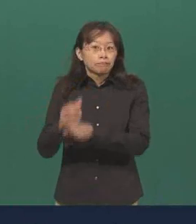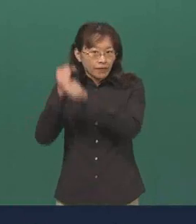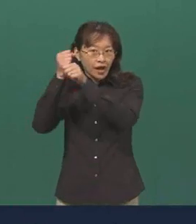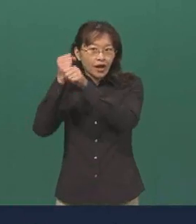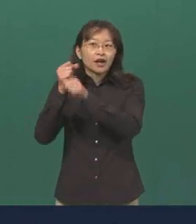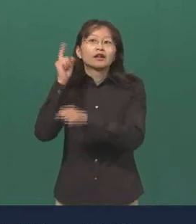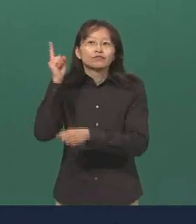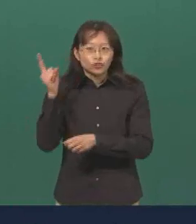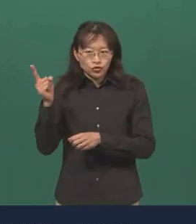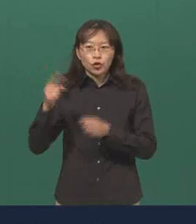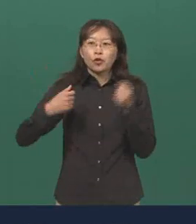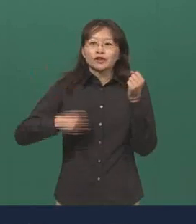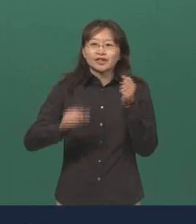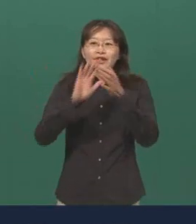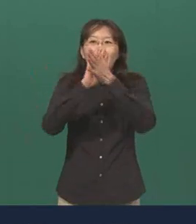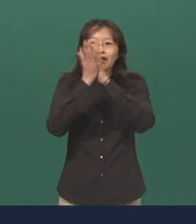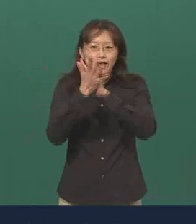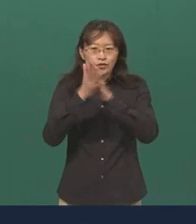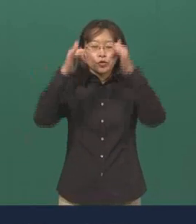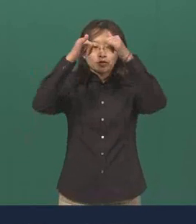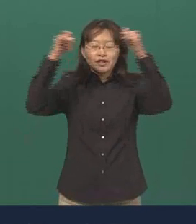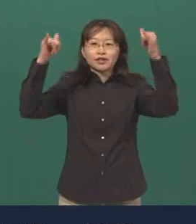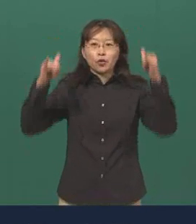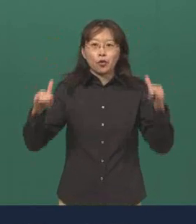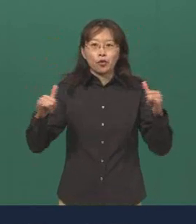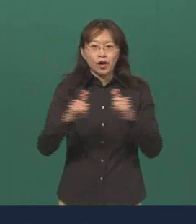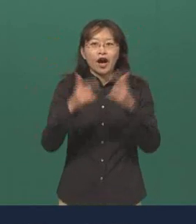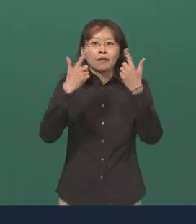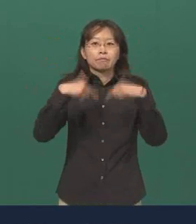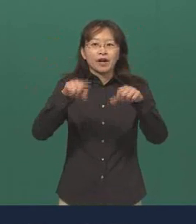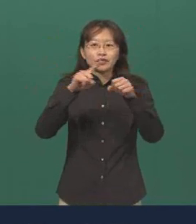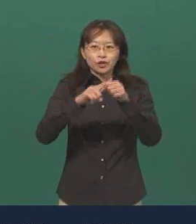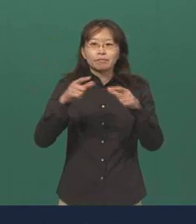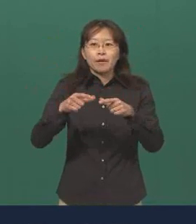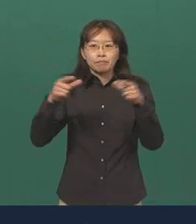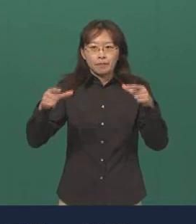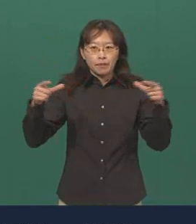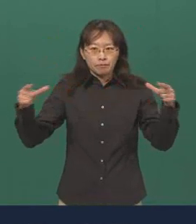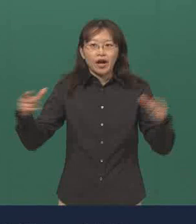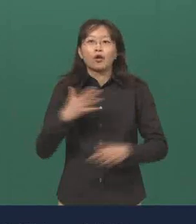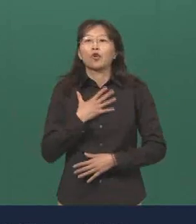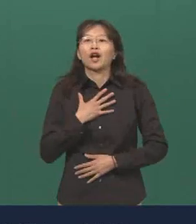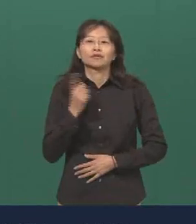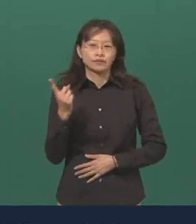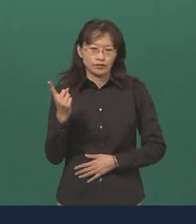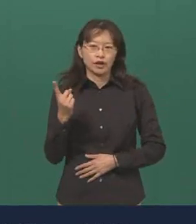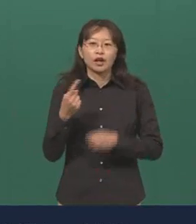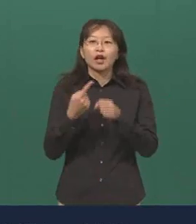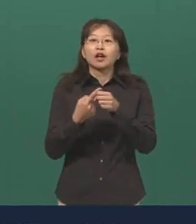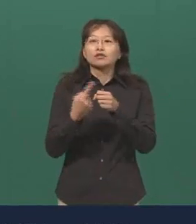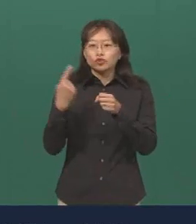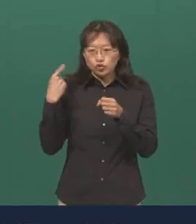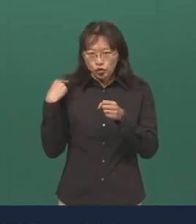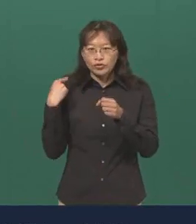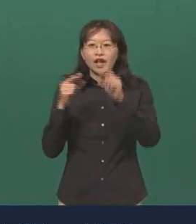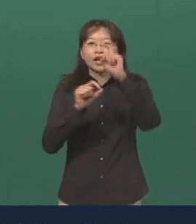県のまとめによりますと、滋賀県の人口が年々増加していることが分かりました